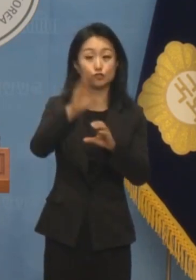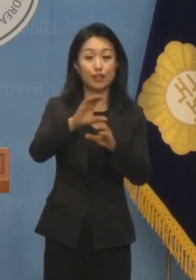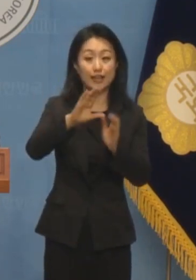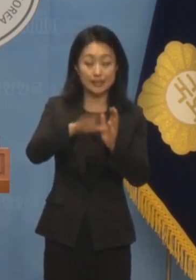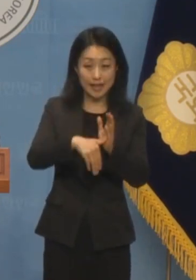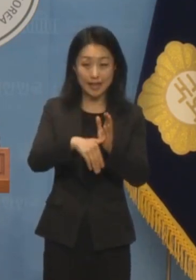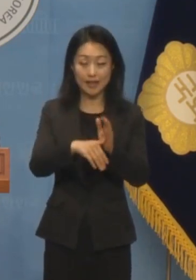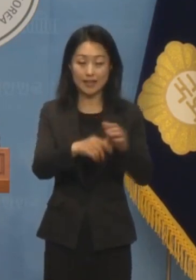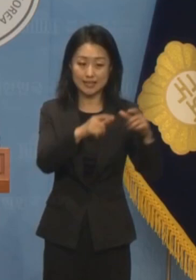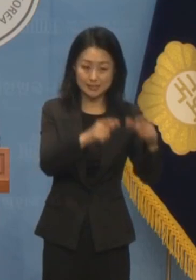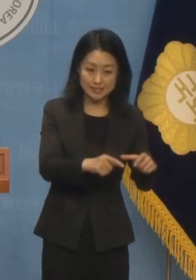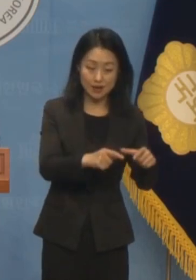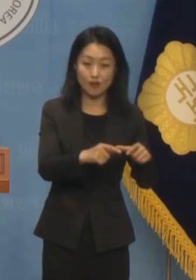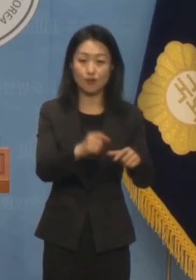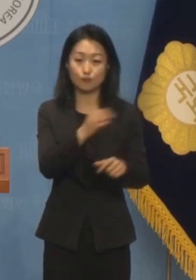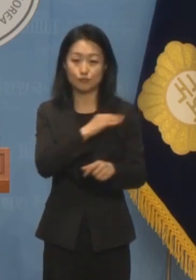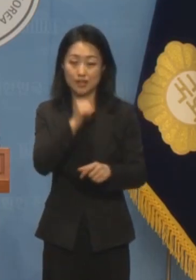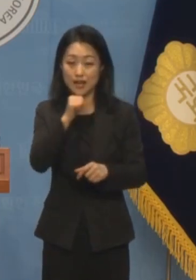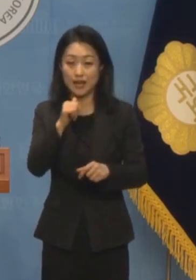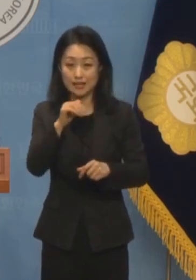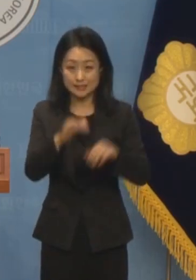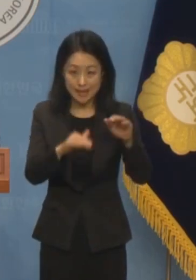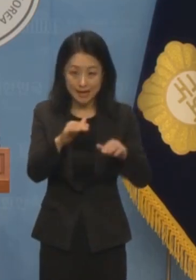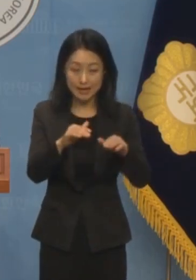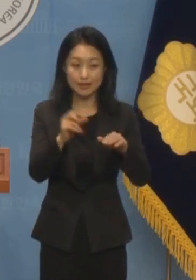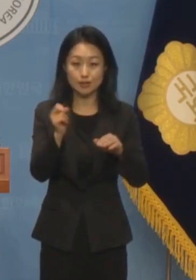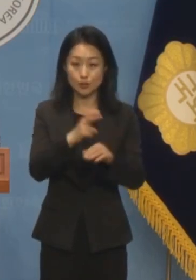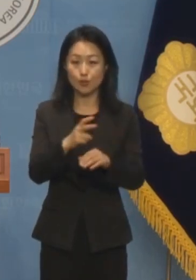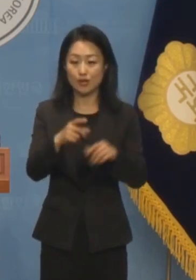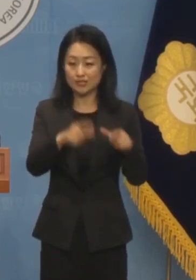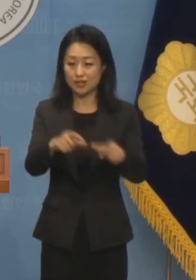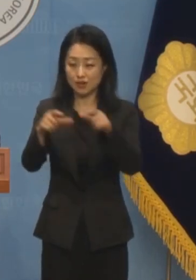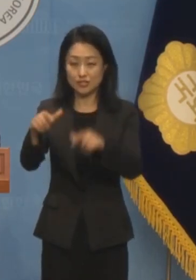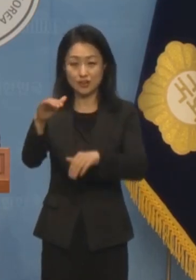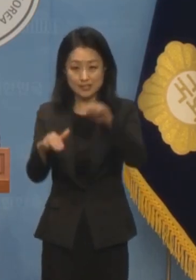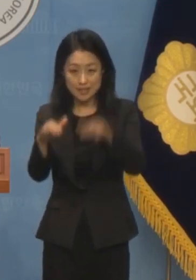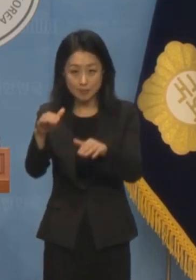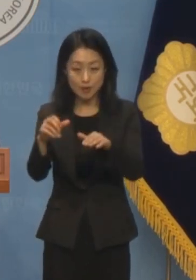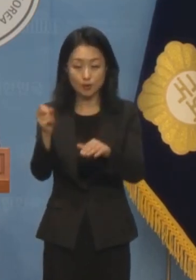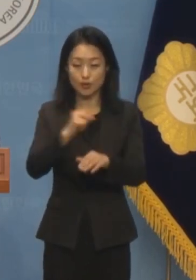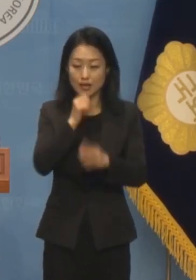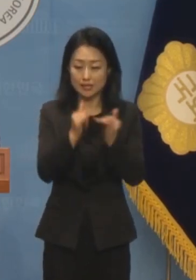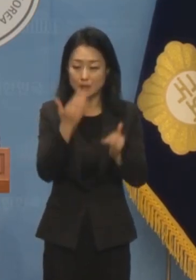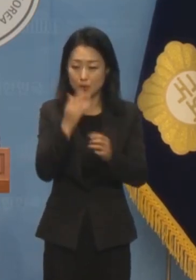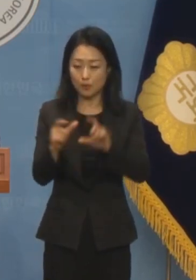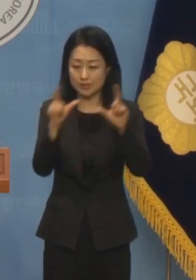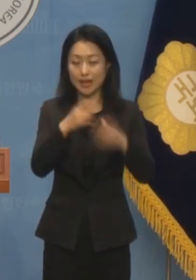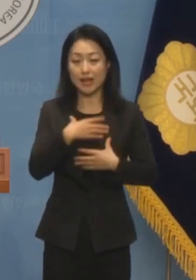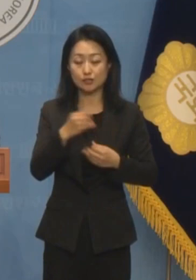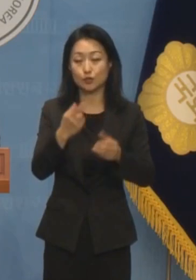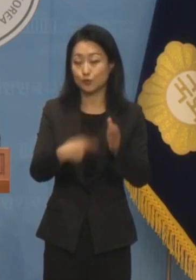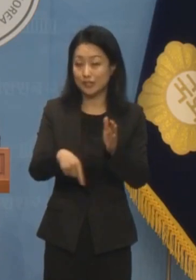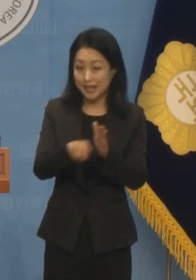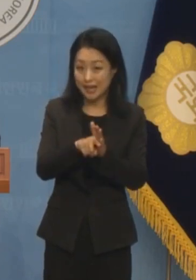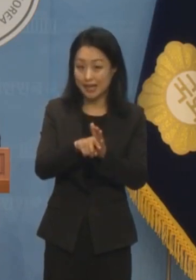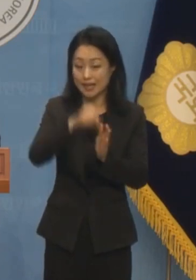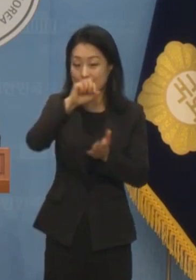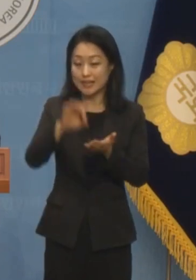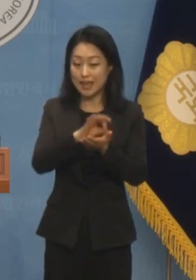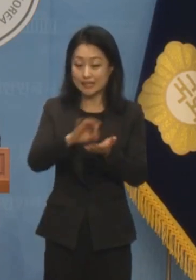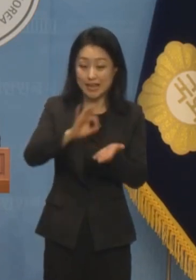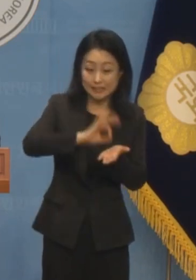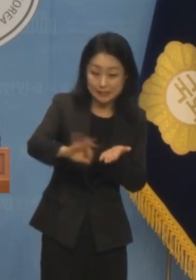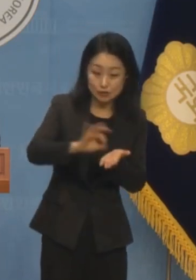계층, 지역, 산업 간 양극화 해소와 취약계층의 생계 안정을 위해 재정